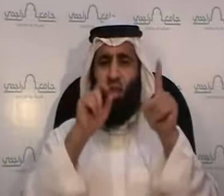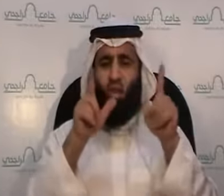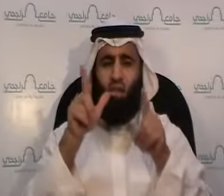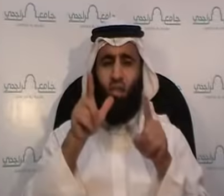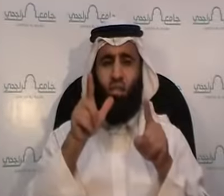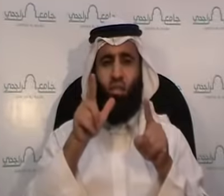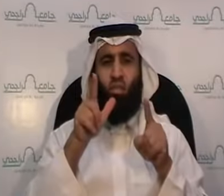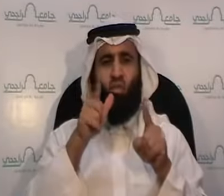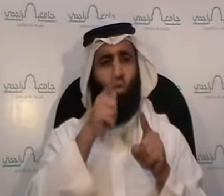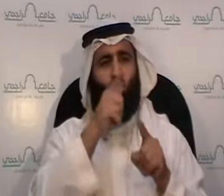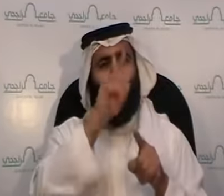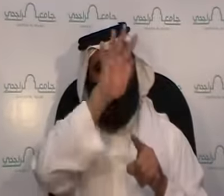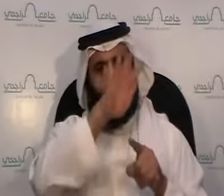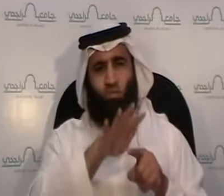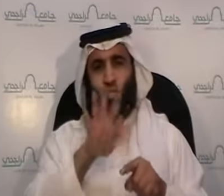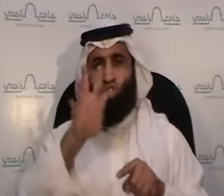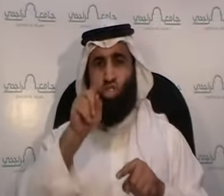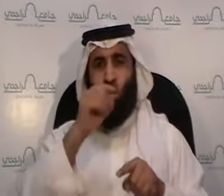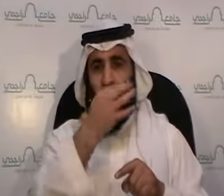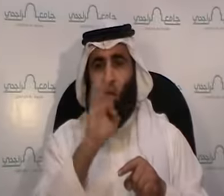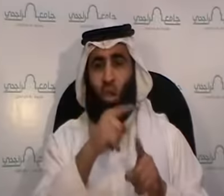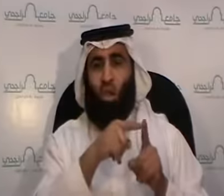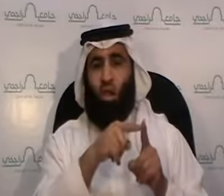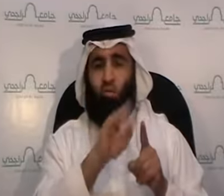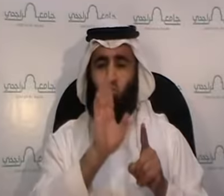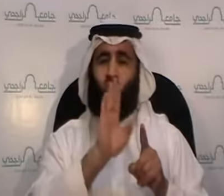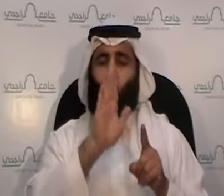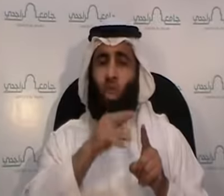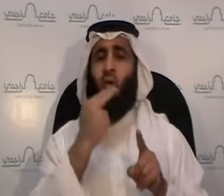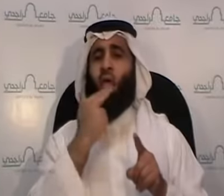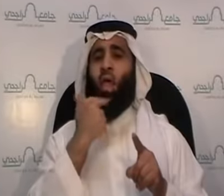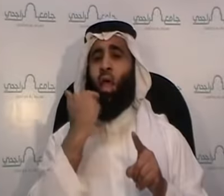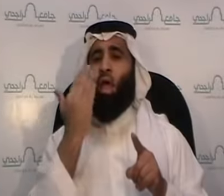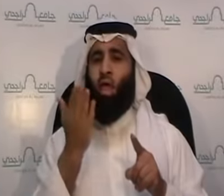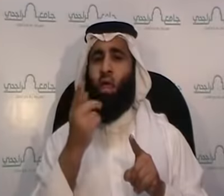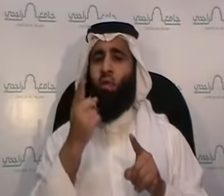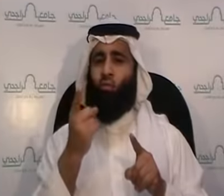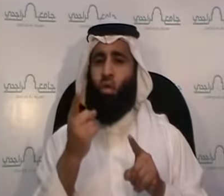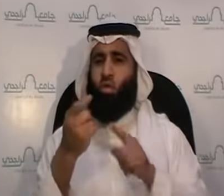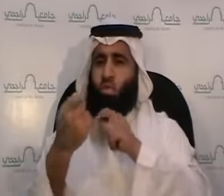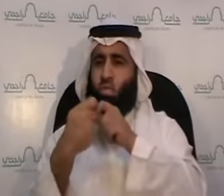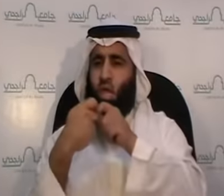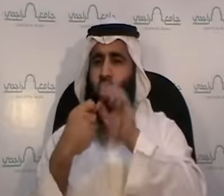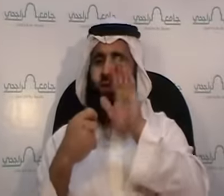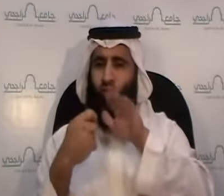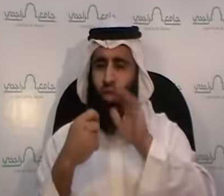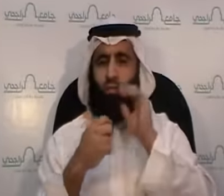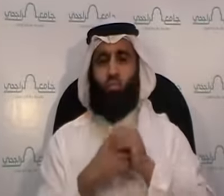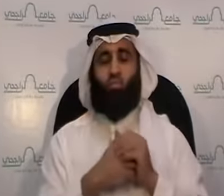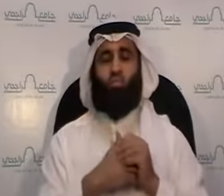هو شر محض، بل هناك خير وبر. ولا أحد ينكر أن